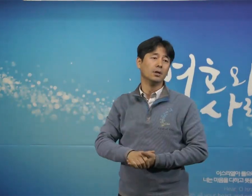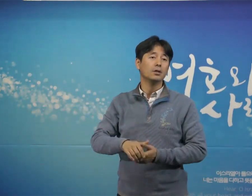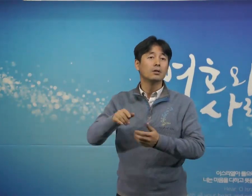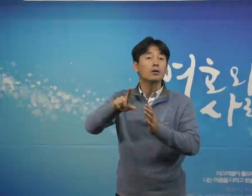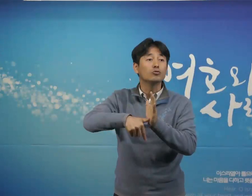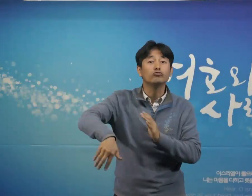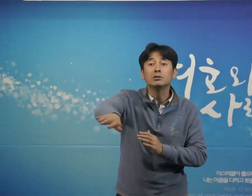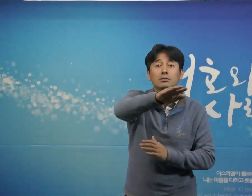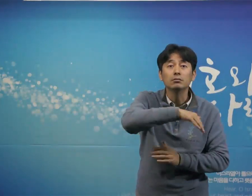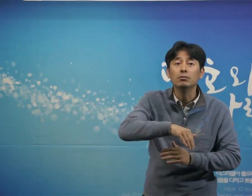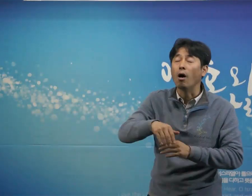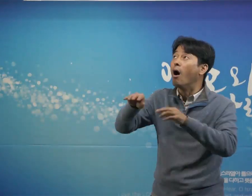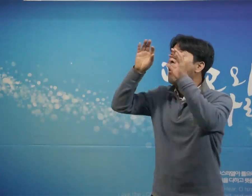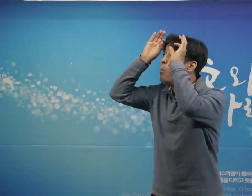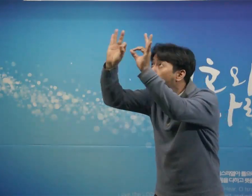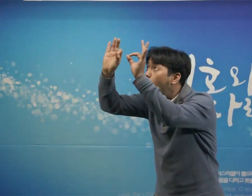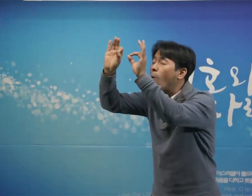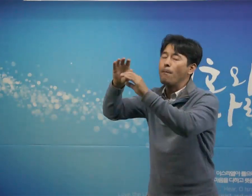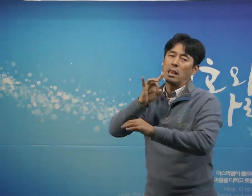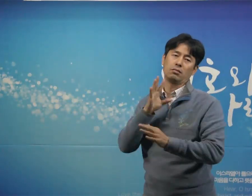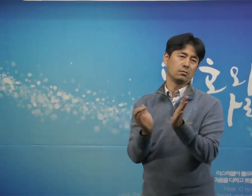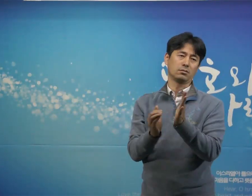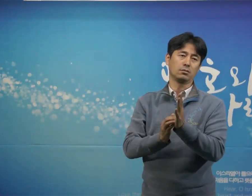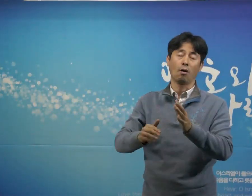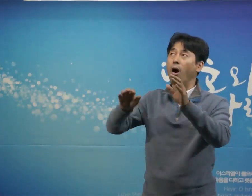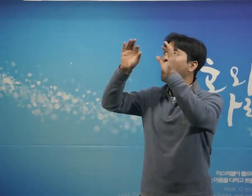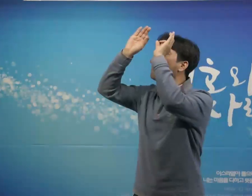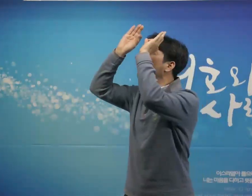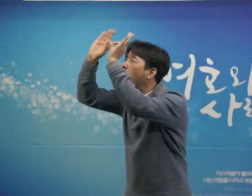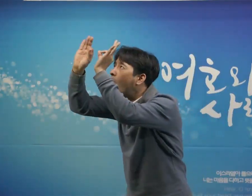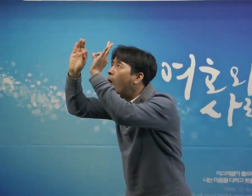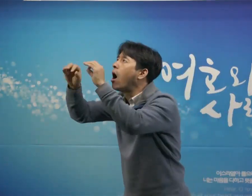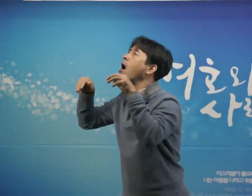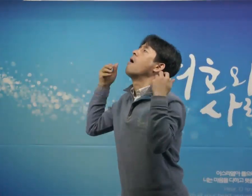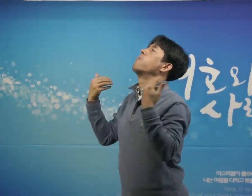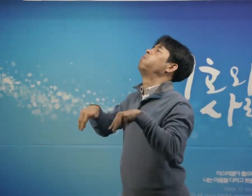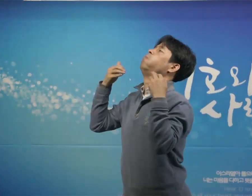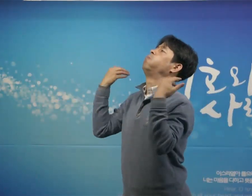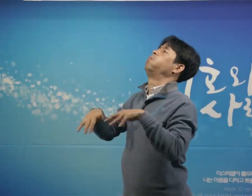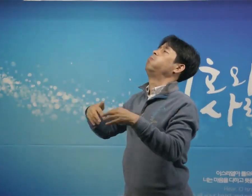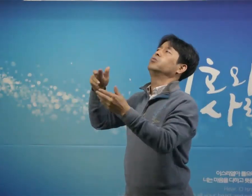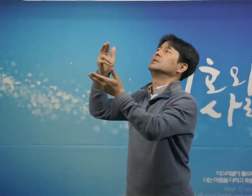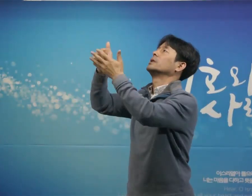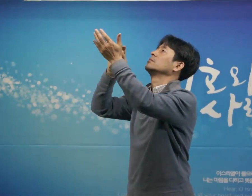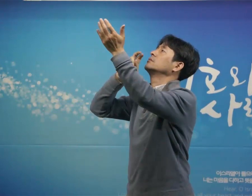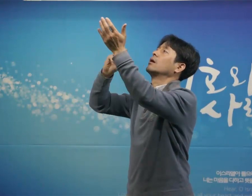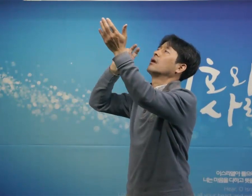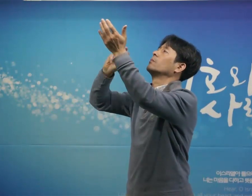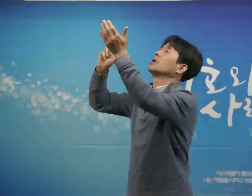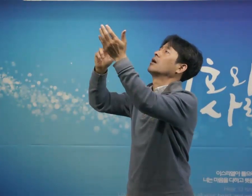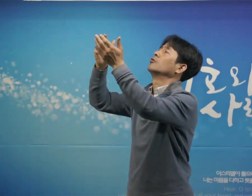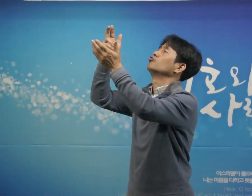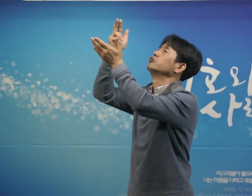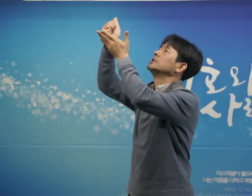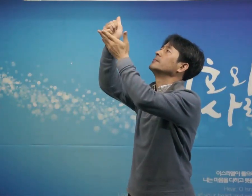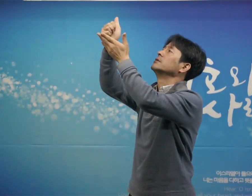행하시고 하나님께서 우리에게 보여주십니다. 우리가 그것을 보고 주님의 이름을